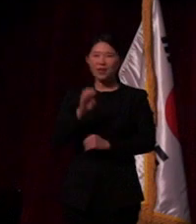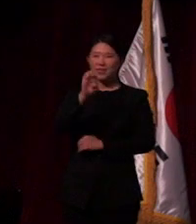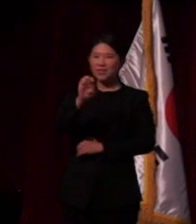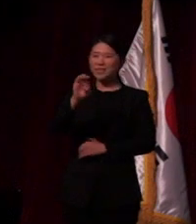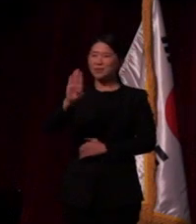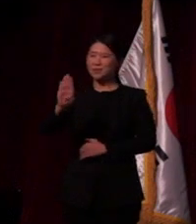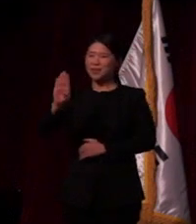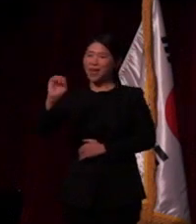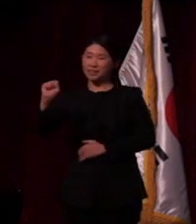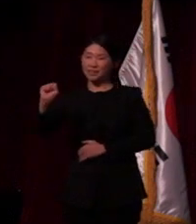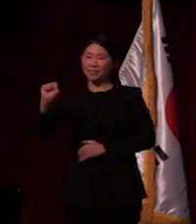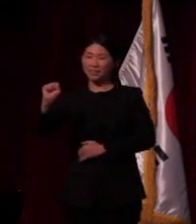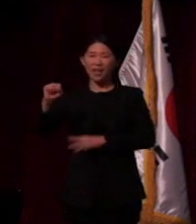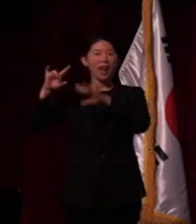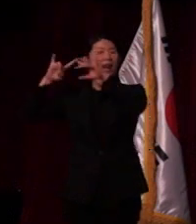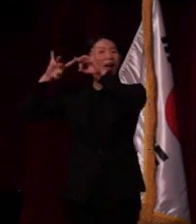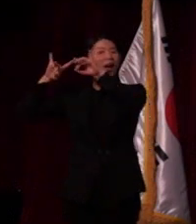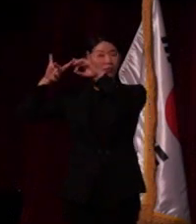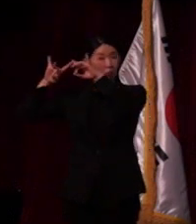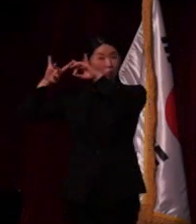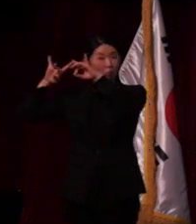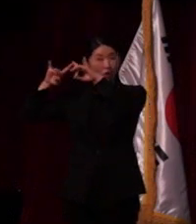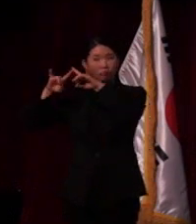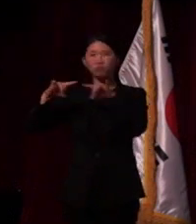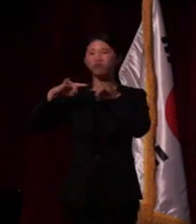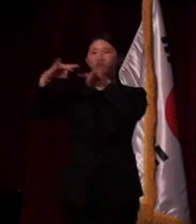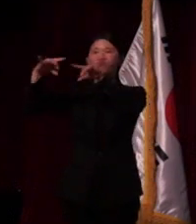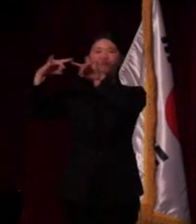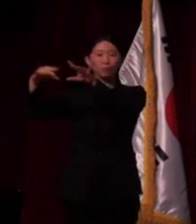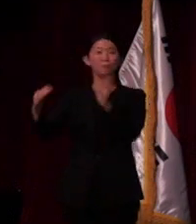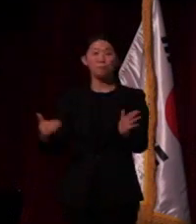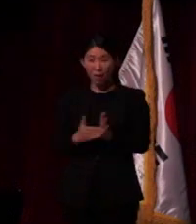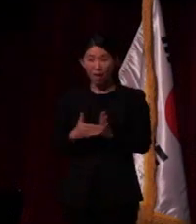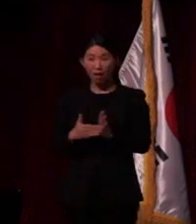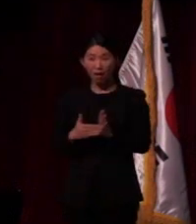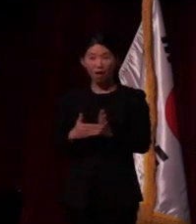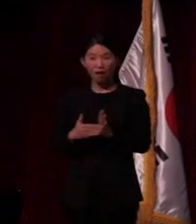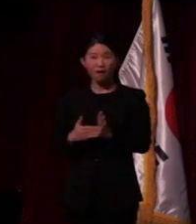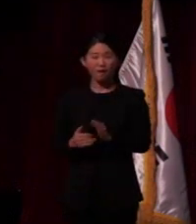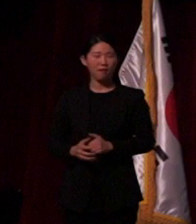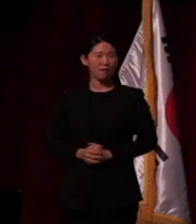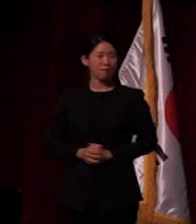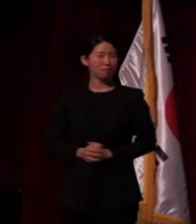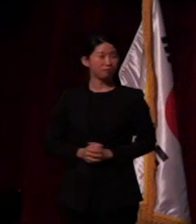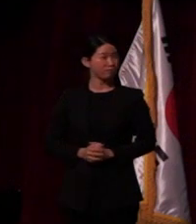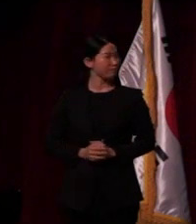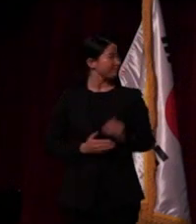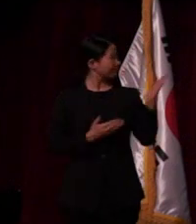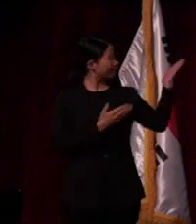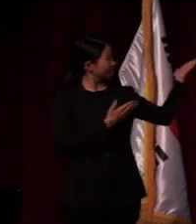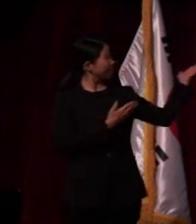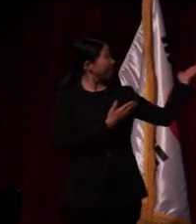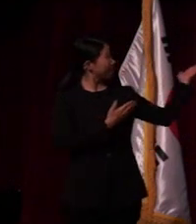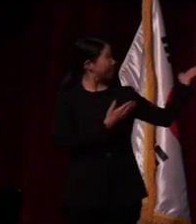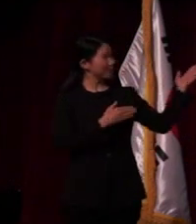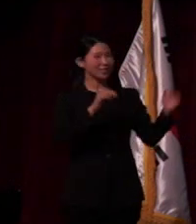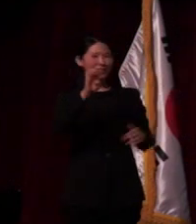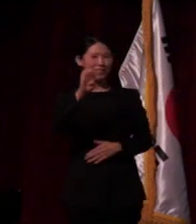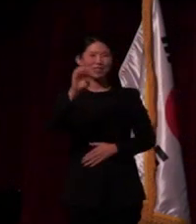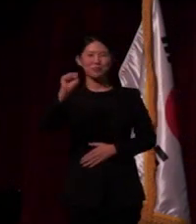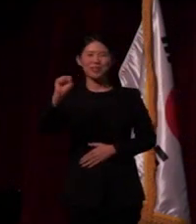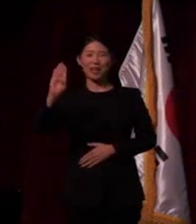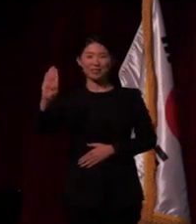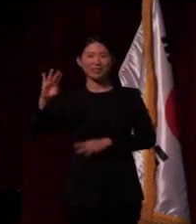EBS 라디오 팟캐스트 프로그램에서 송출되기도 했는데요. 네, 이 프로그램에서 송출이 되었습니다.